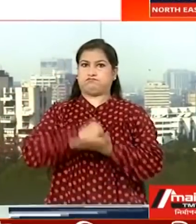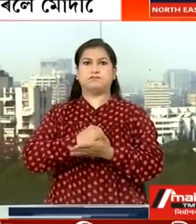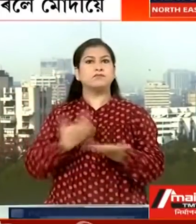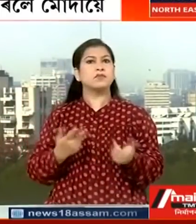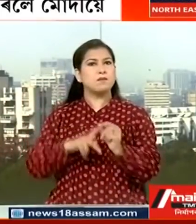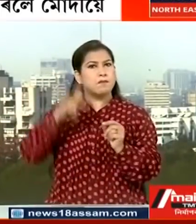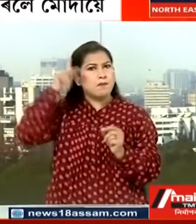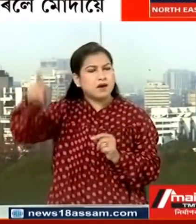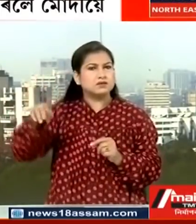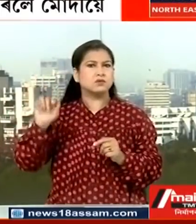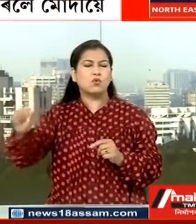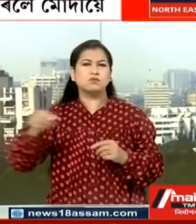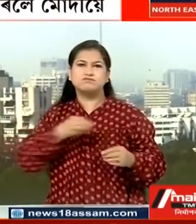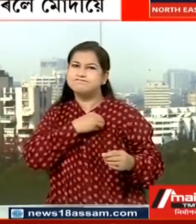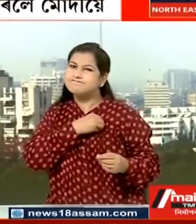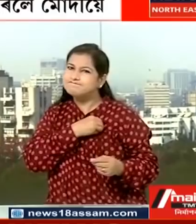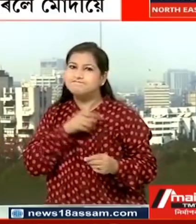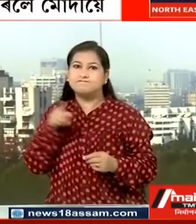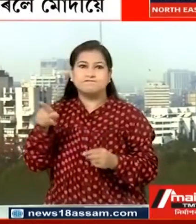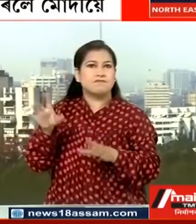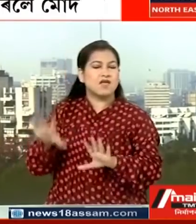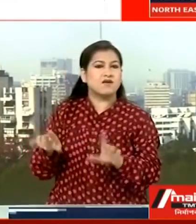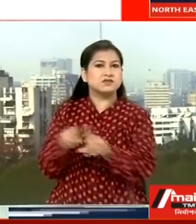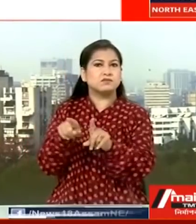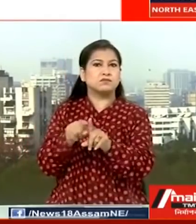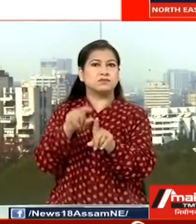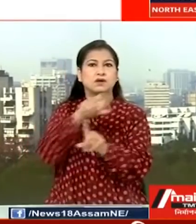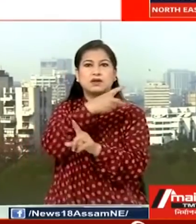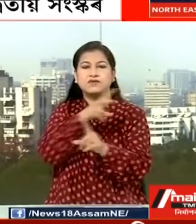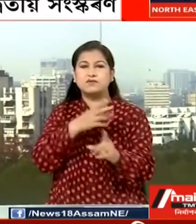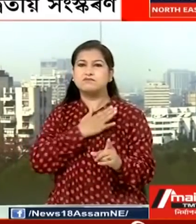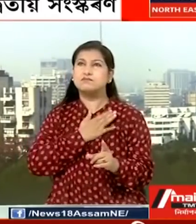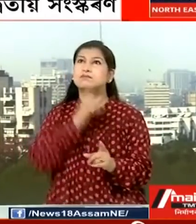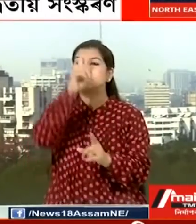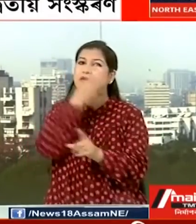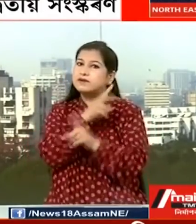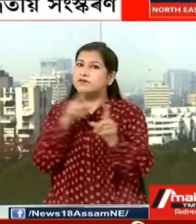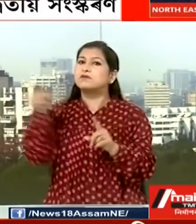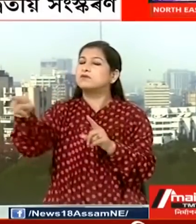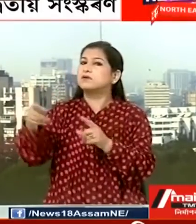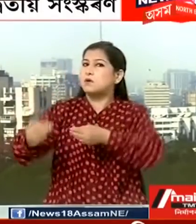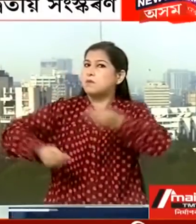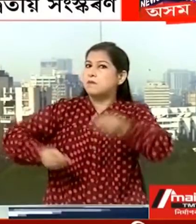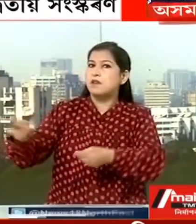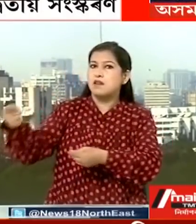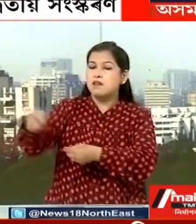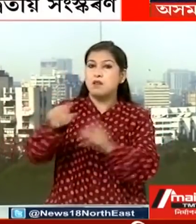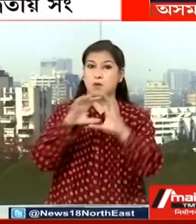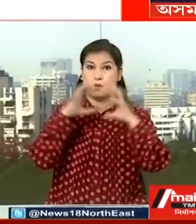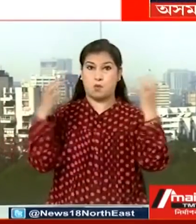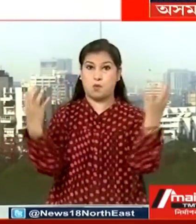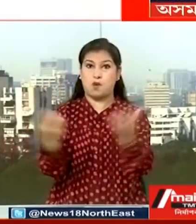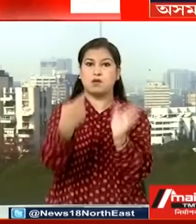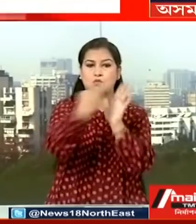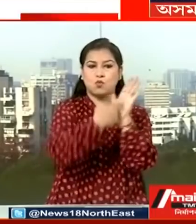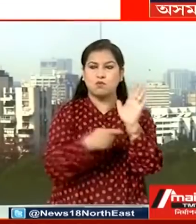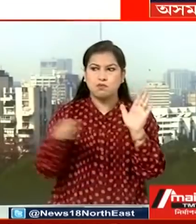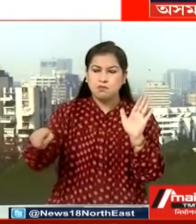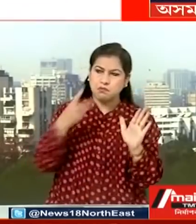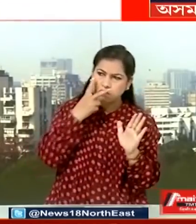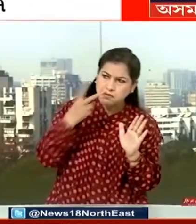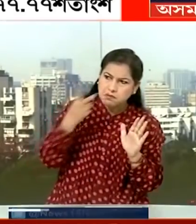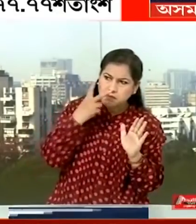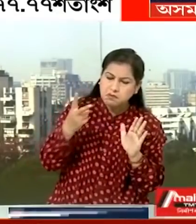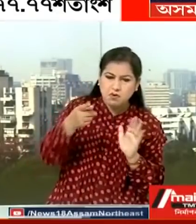लेकर पाकिस्तान का दयनीय रिकॉर्ड और धार्मिक अल्पसंख्यकों के लिए उसका बर्ताव अंतर्राष्ट्रीय जगत के लिए चिंता का विषय